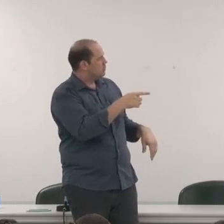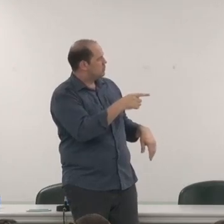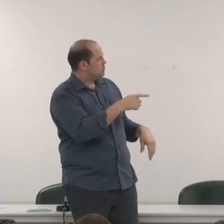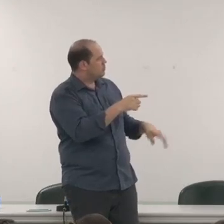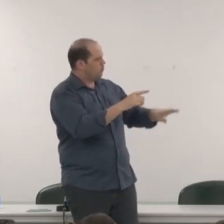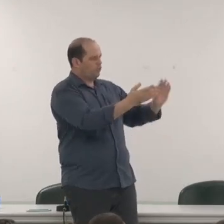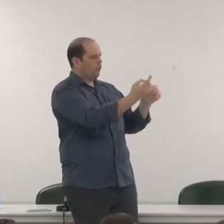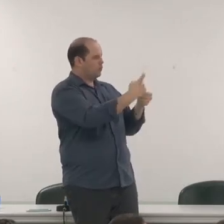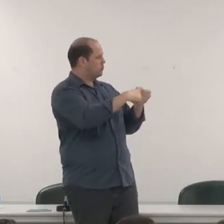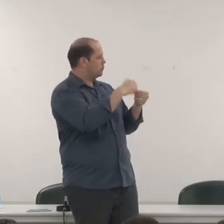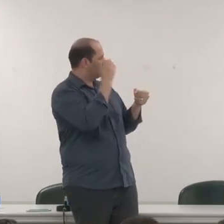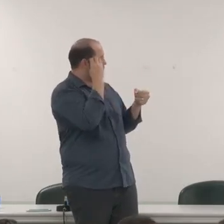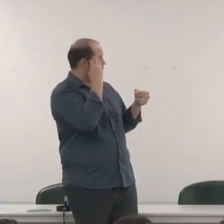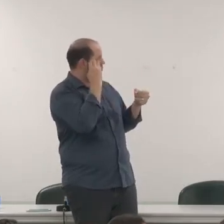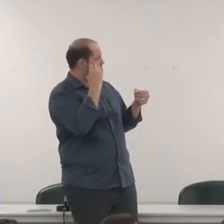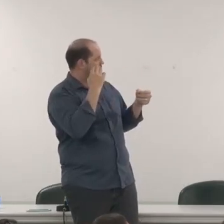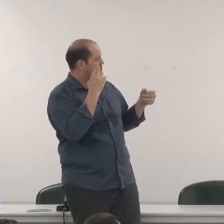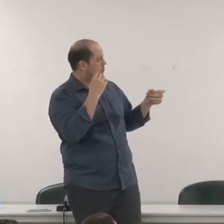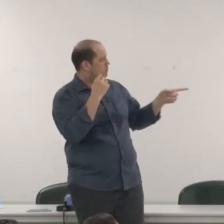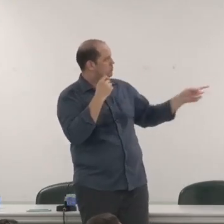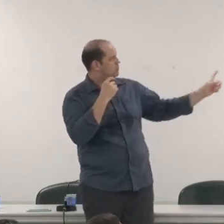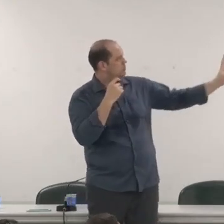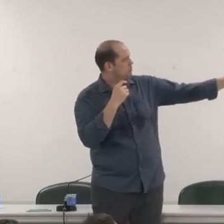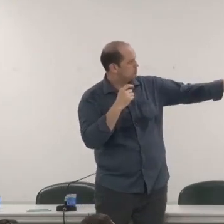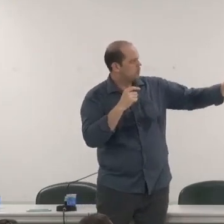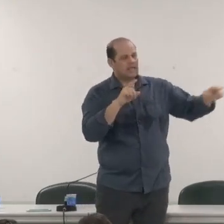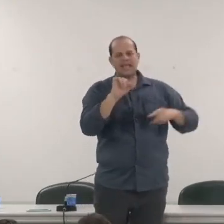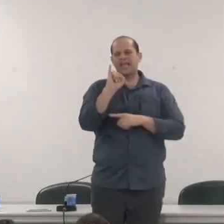né, abreviada. Volta um pouquinho, por favor.